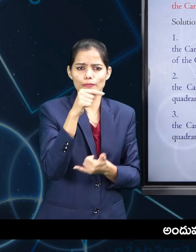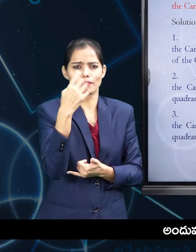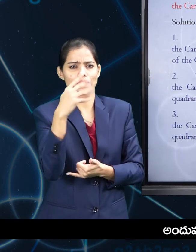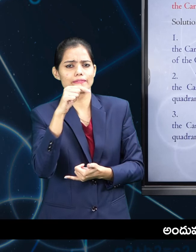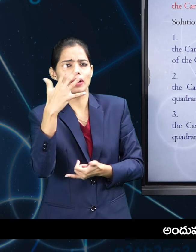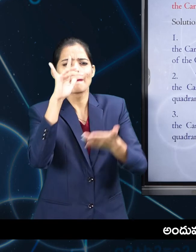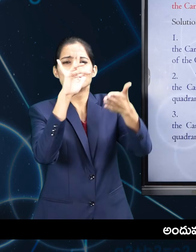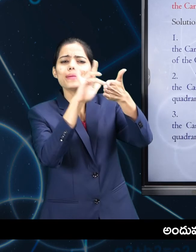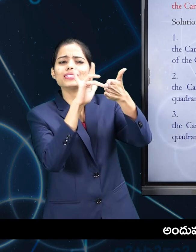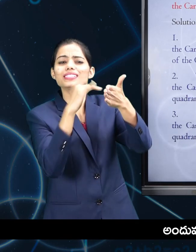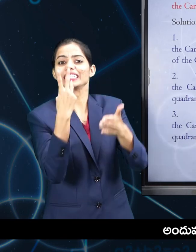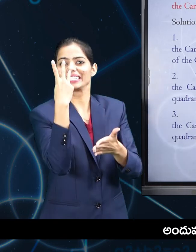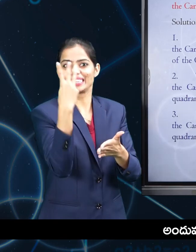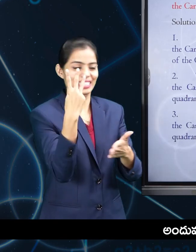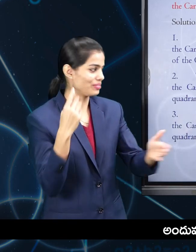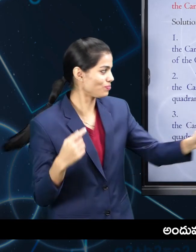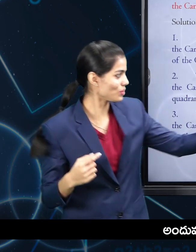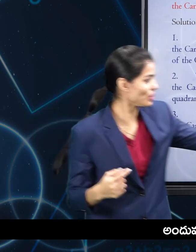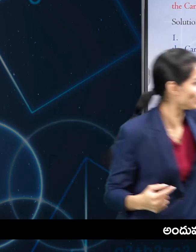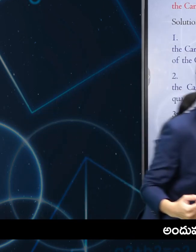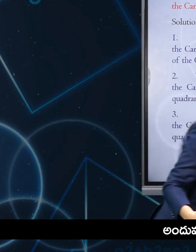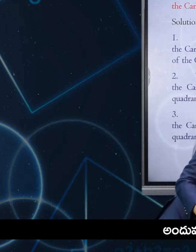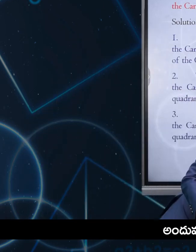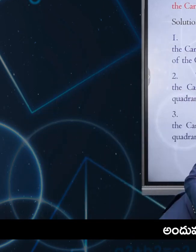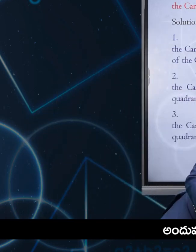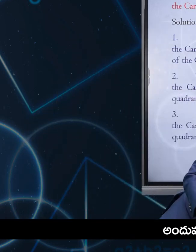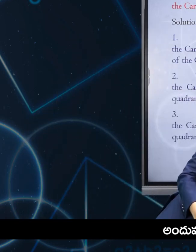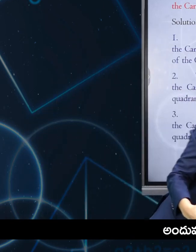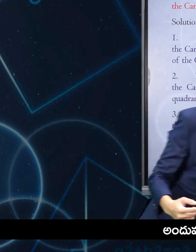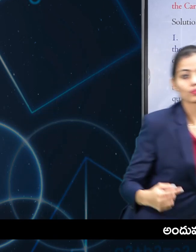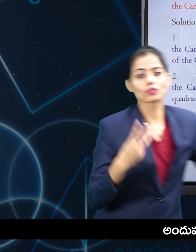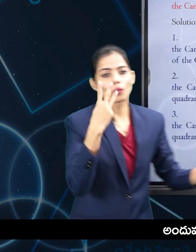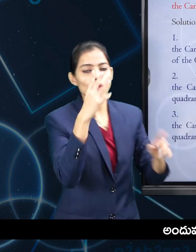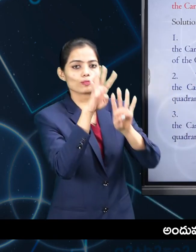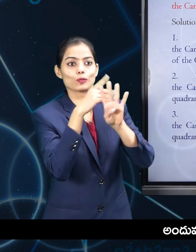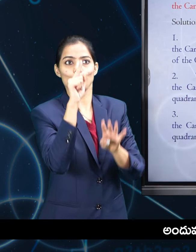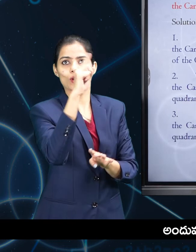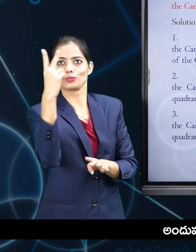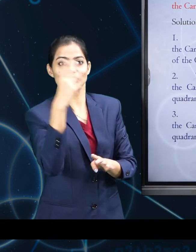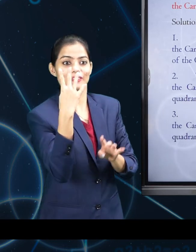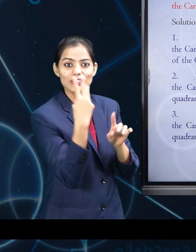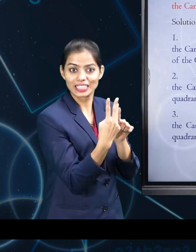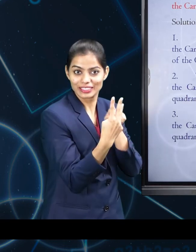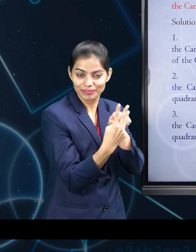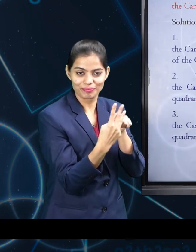అందువలన పాయింట్ C -4, -5 కార్టీసియన్ యొక్క 3 క్వాడ్రంట్లో